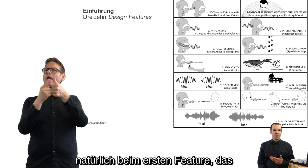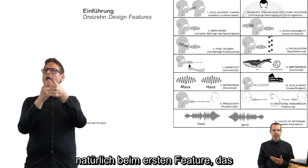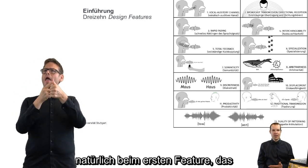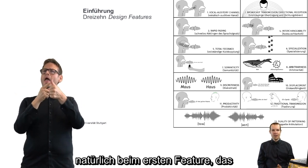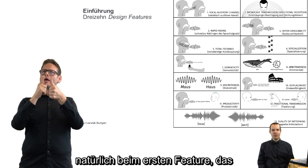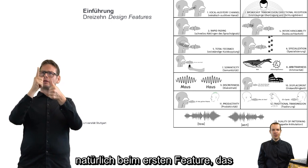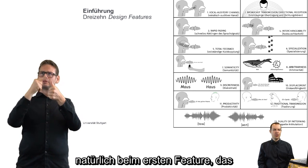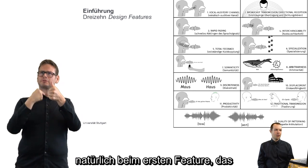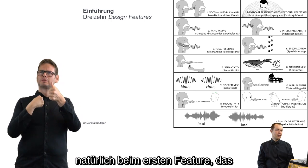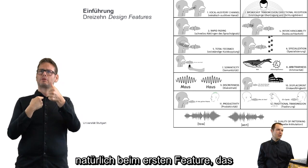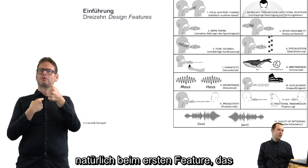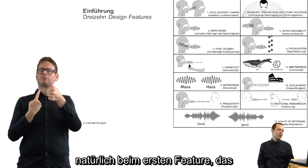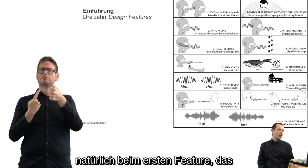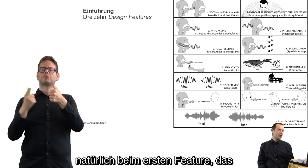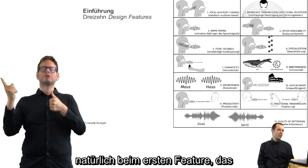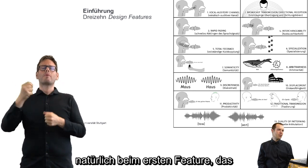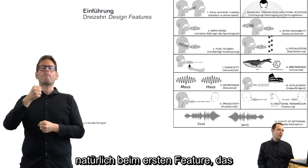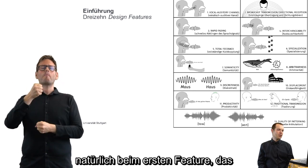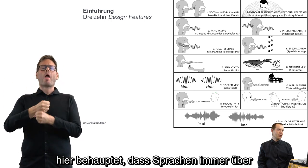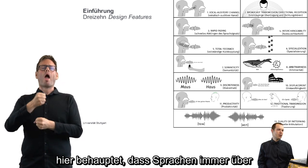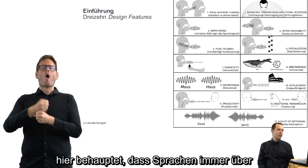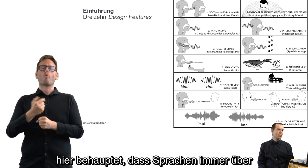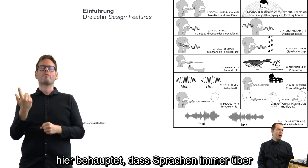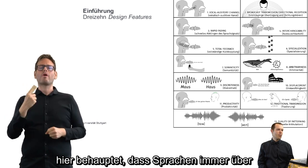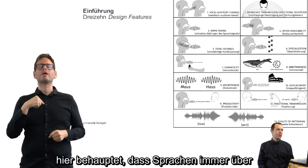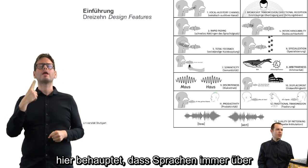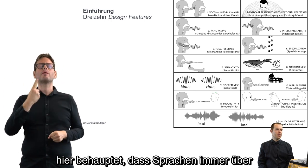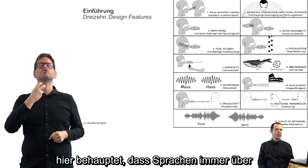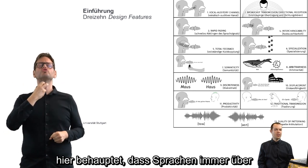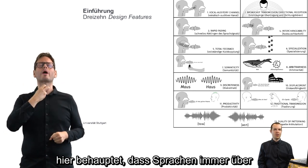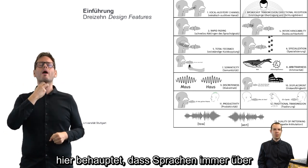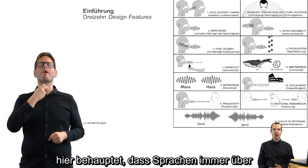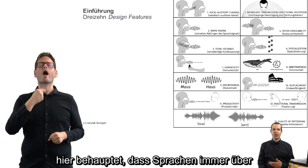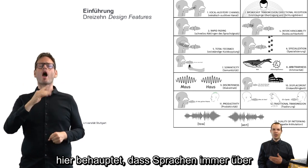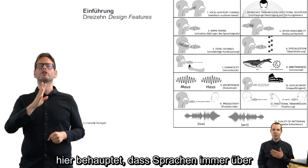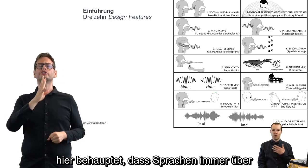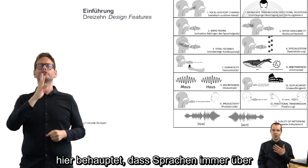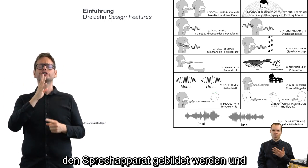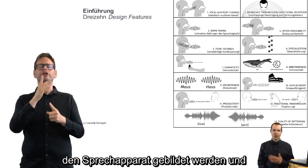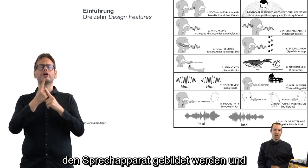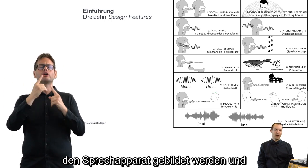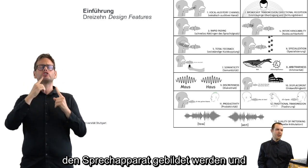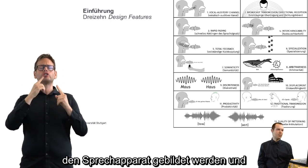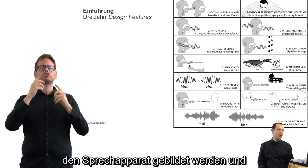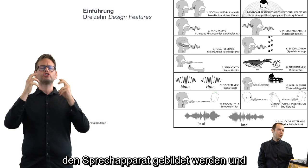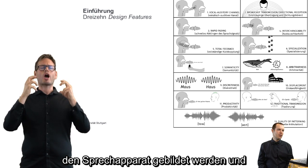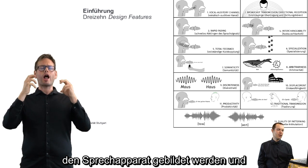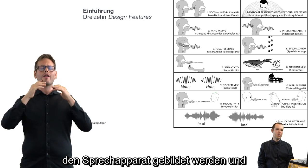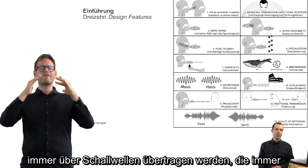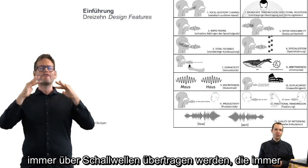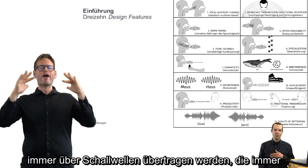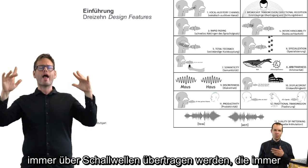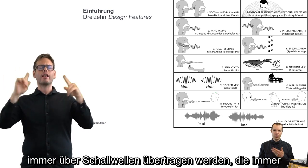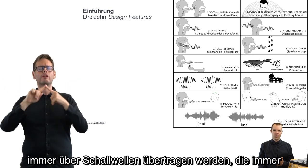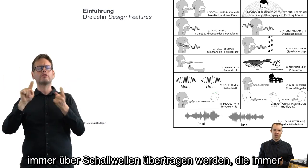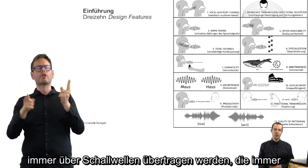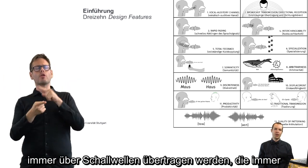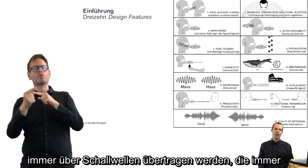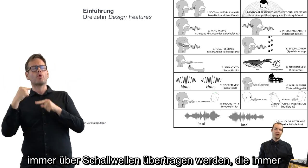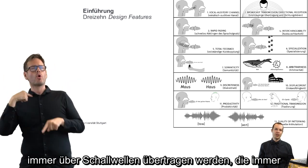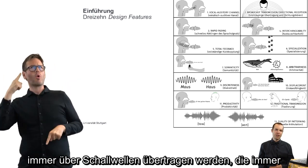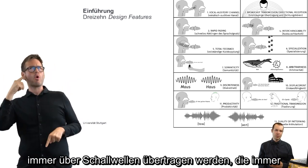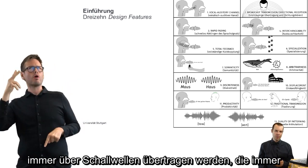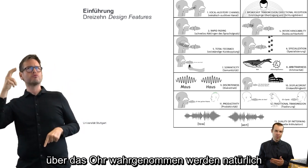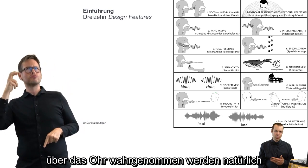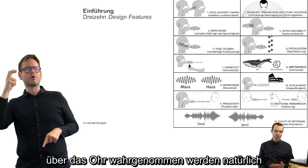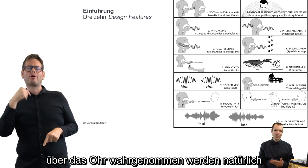natürlich beim ersten Feature, das hier behauptet, dass Sprachen immer über den Sprechapparat gebildet werden und immer über Schallwellen